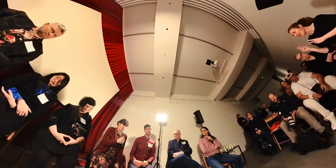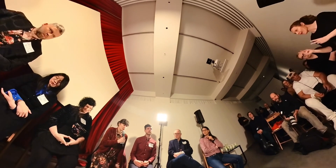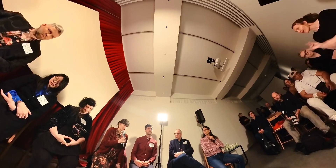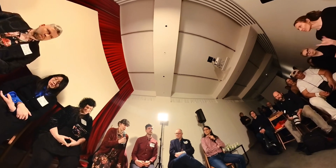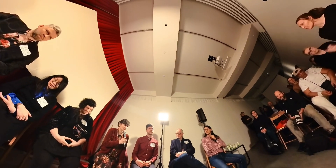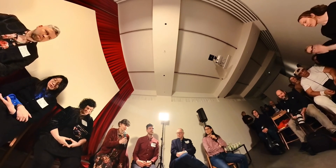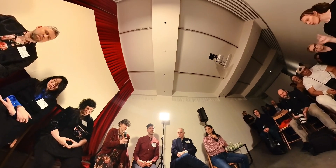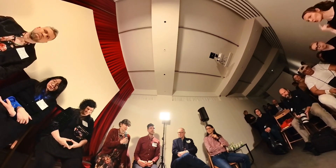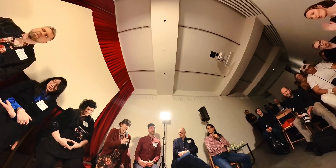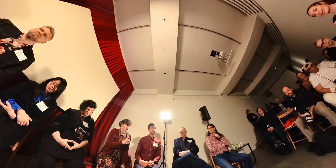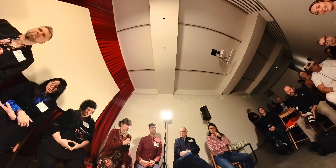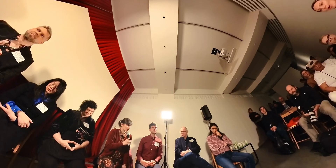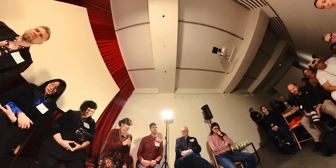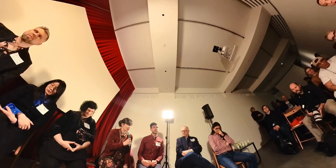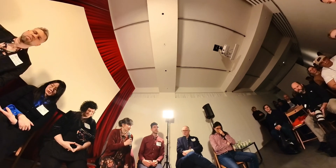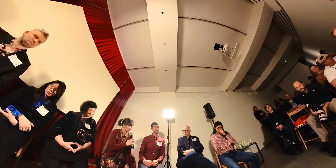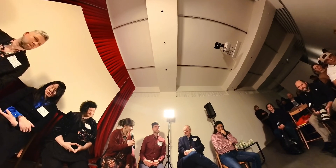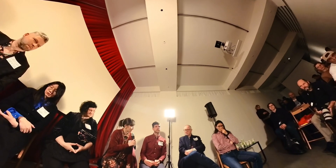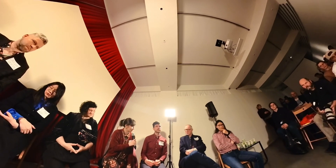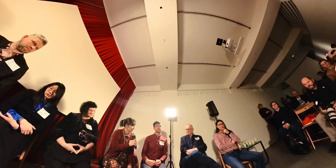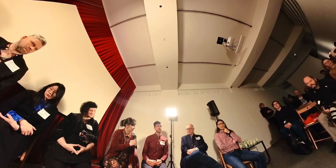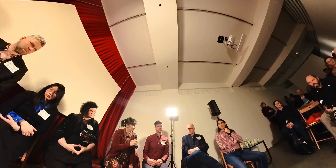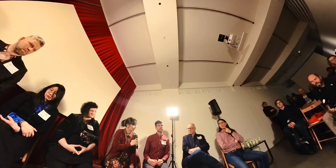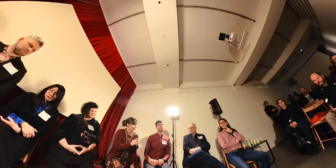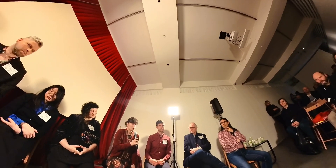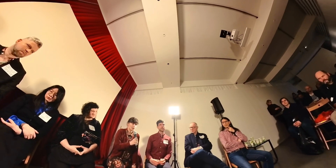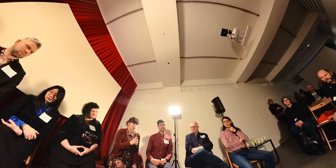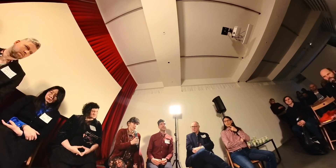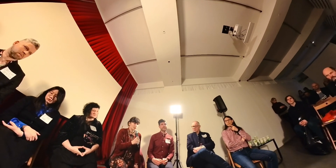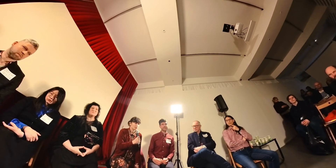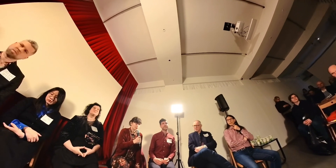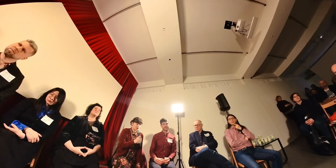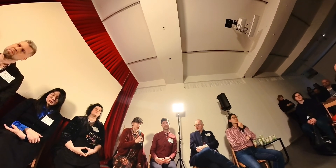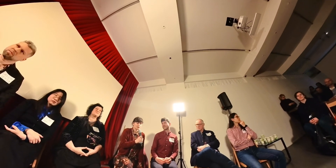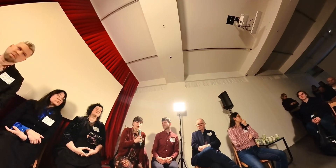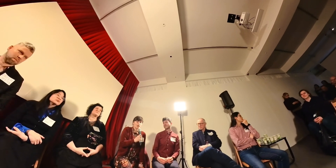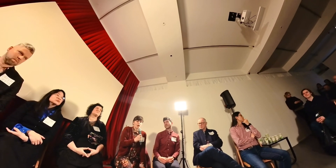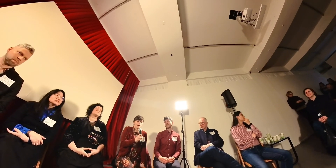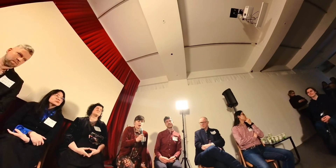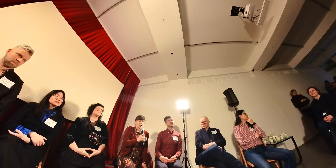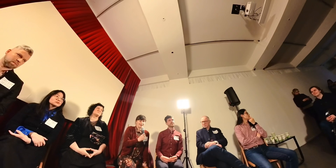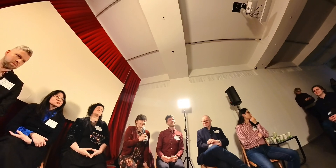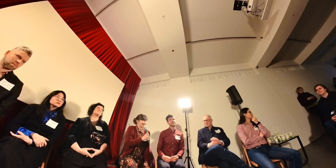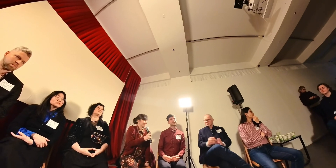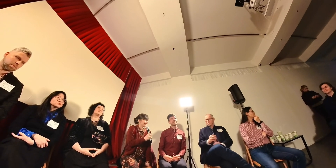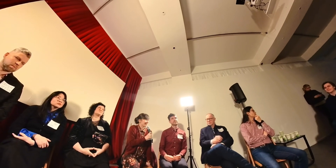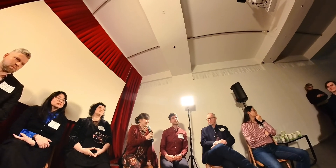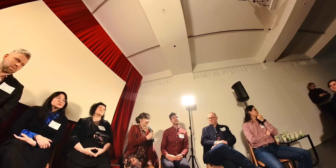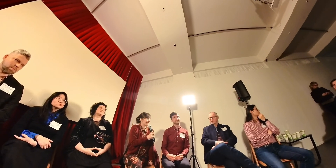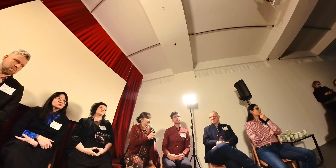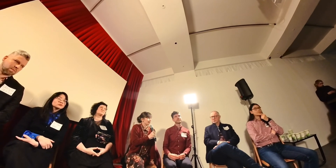knihu publikoval. Ta kniha vyšla, jestli se nepletu, vyšla.